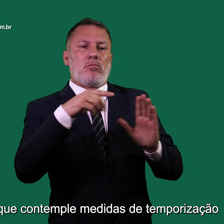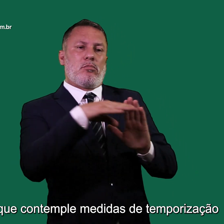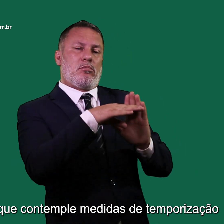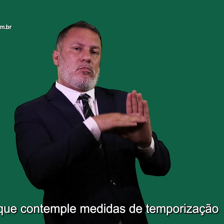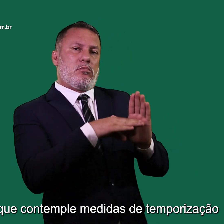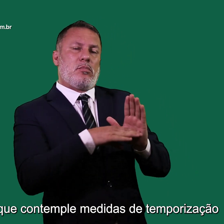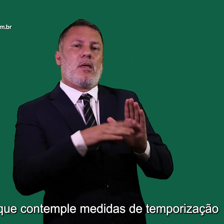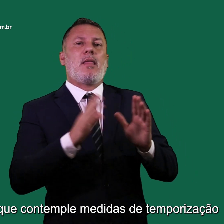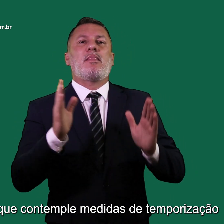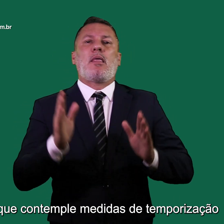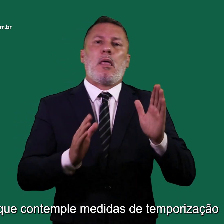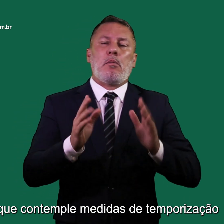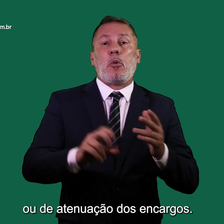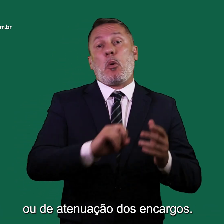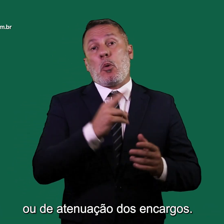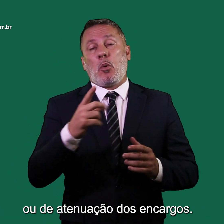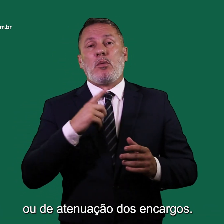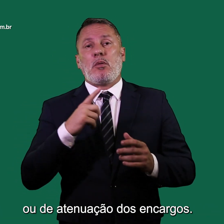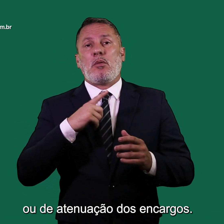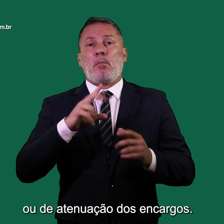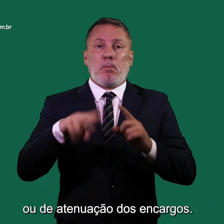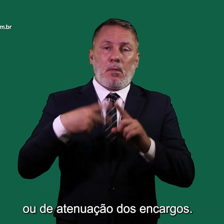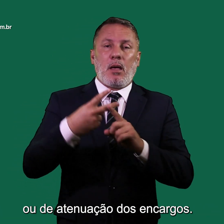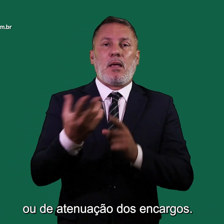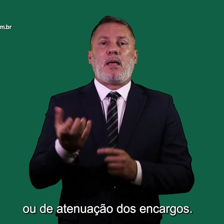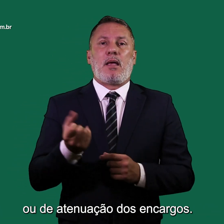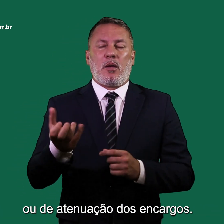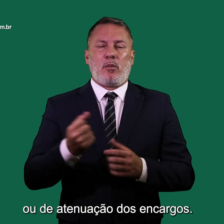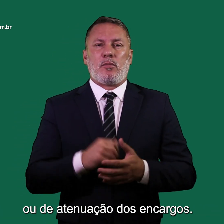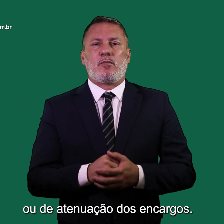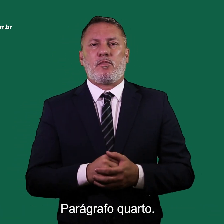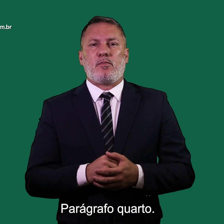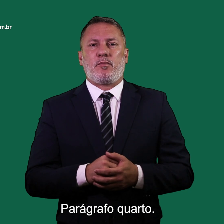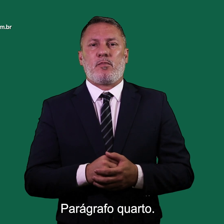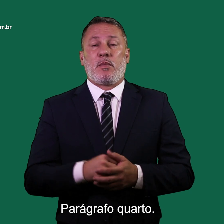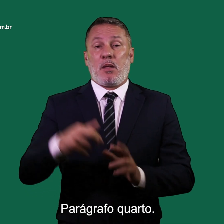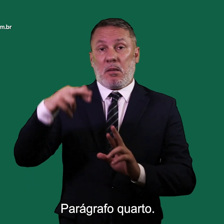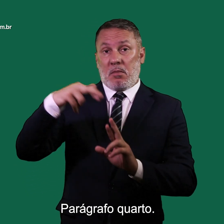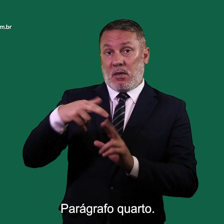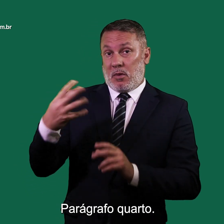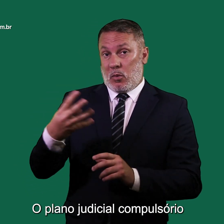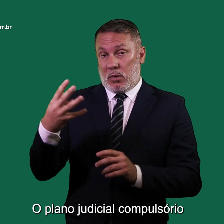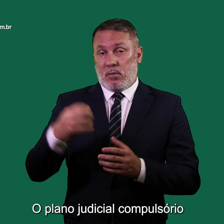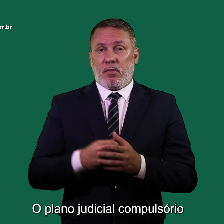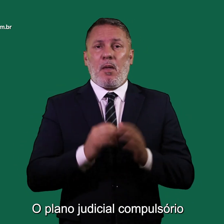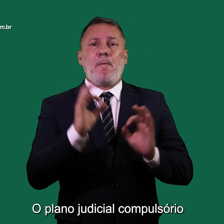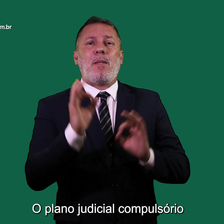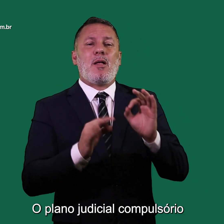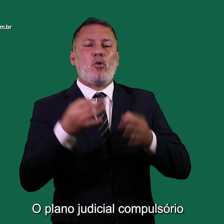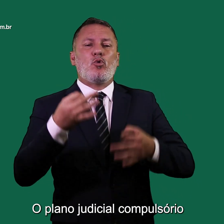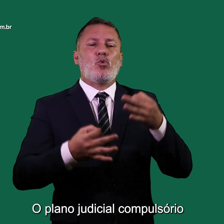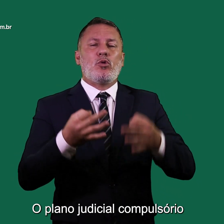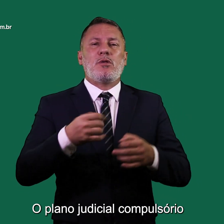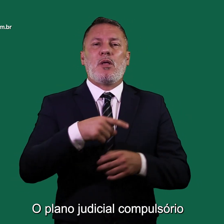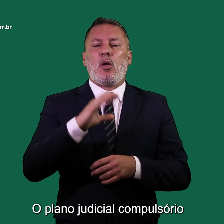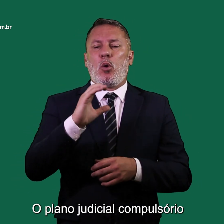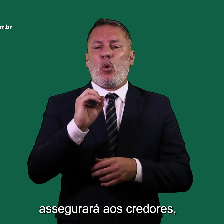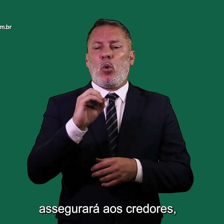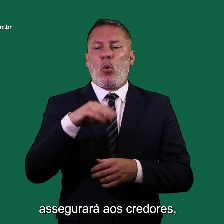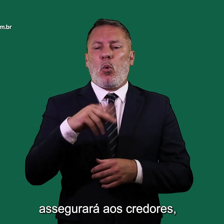de temporização ou de atenuação dos encargos. Parágrafo 4º. O plano judicial compulsório assegurará